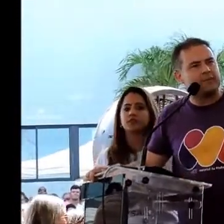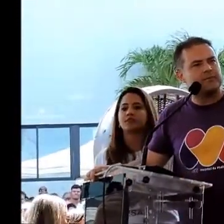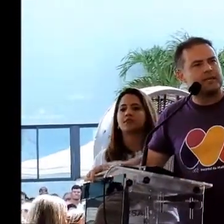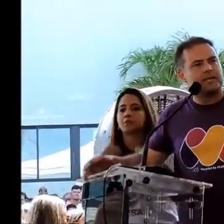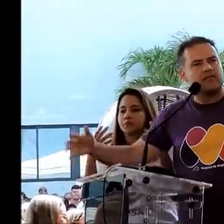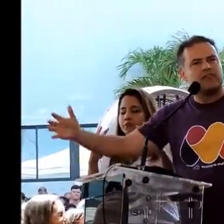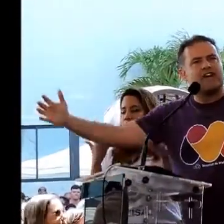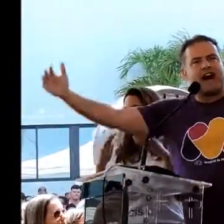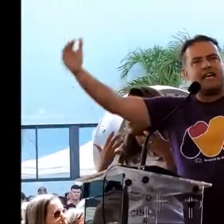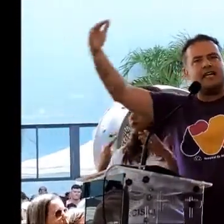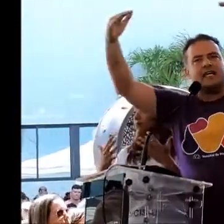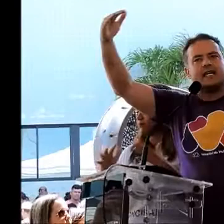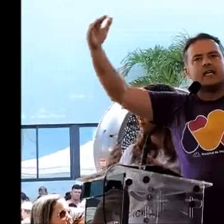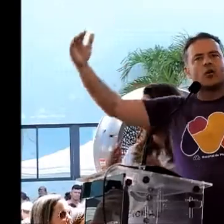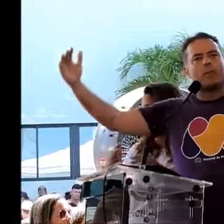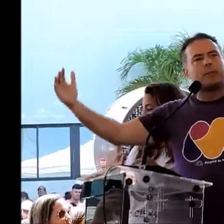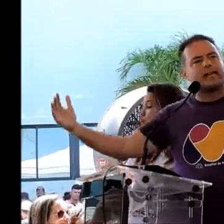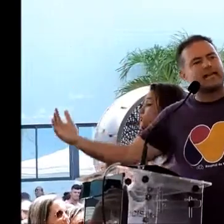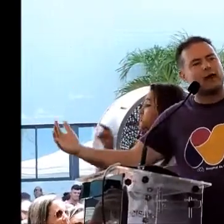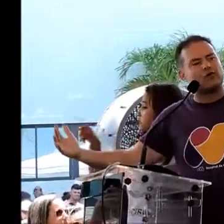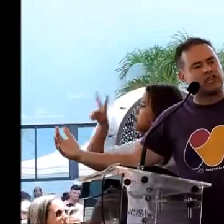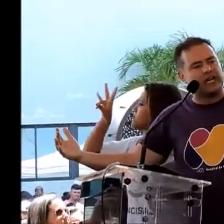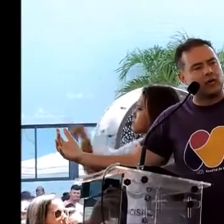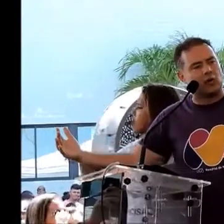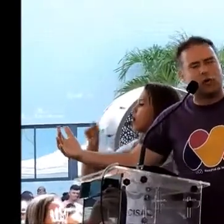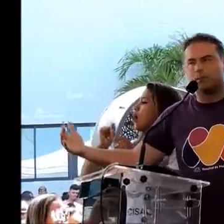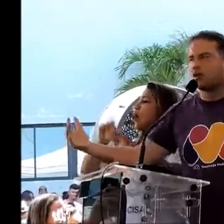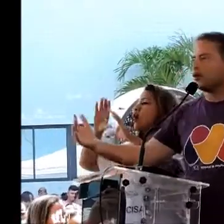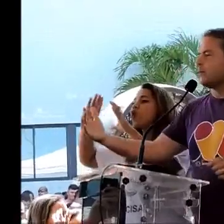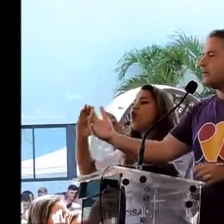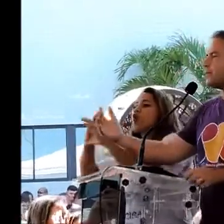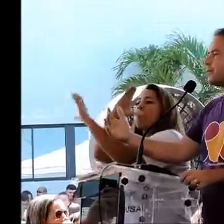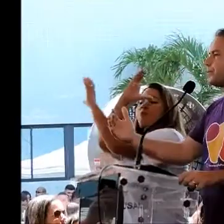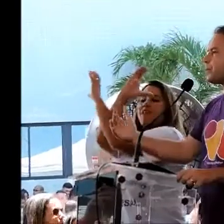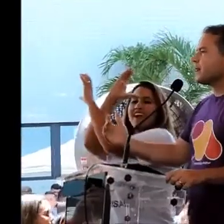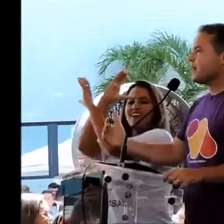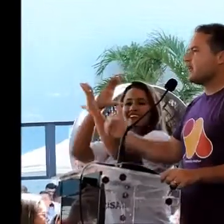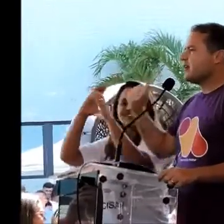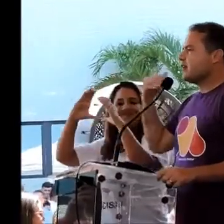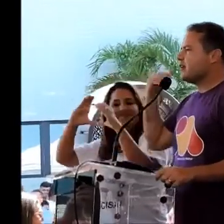Porque ele vai completar o ciclo,